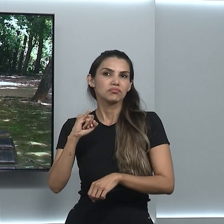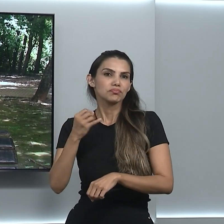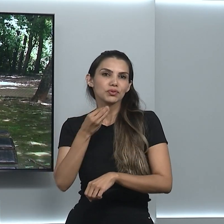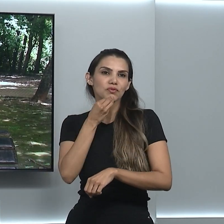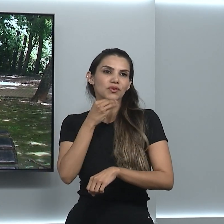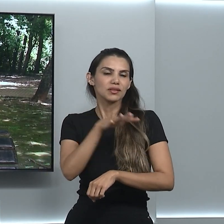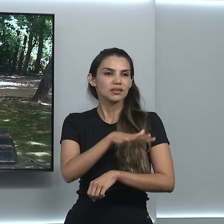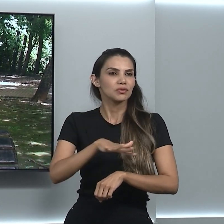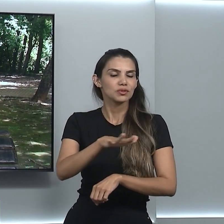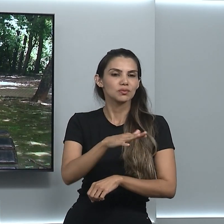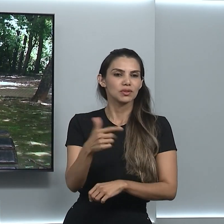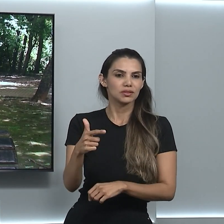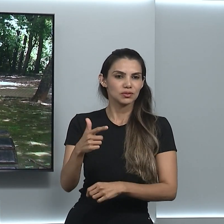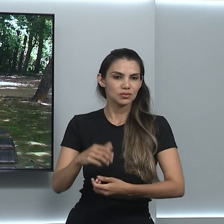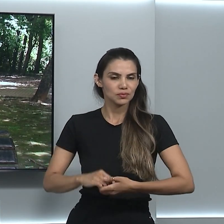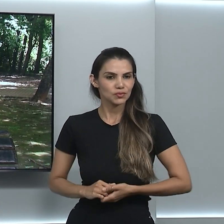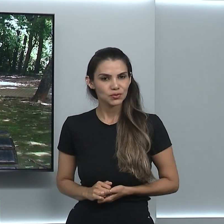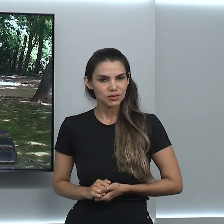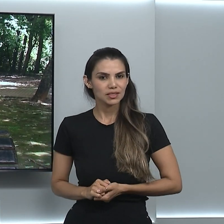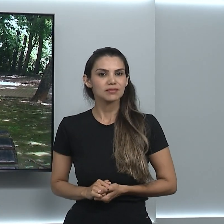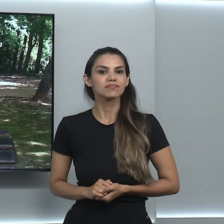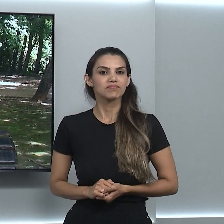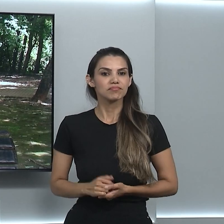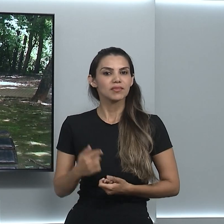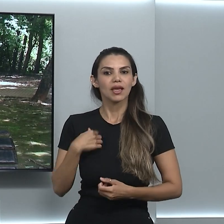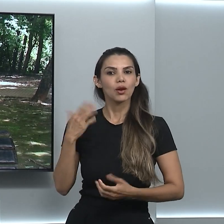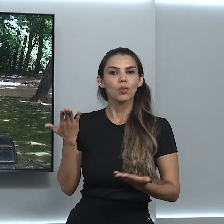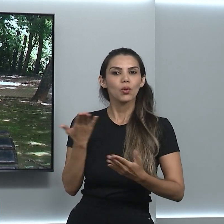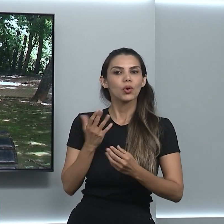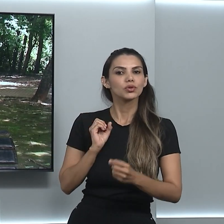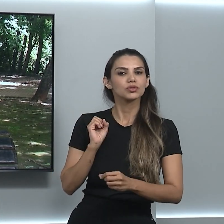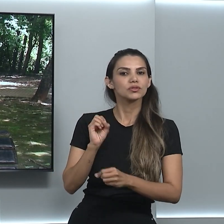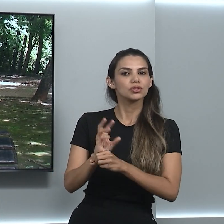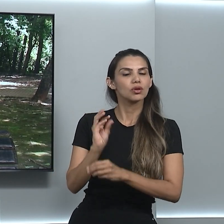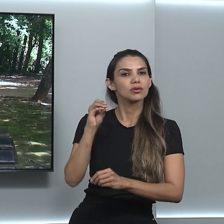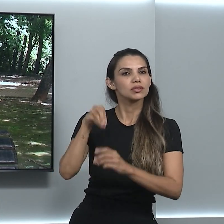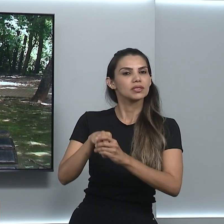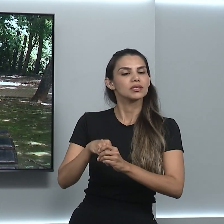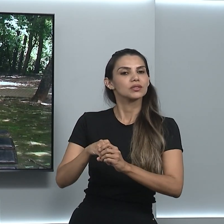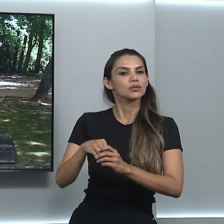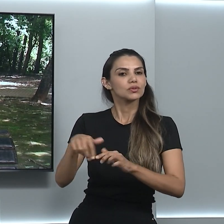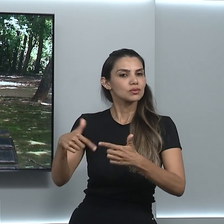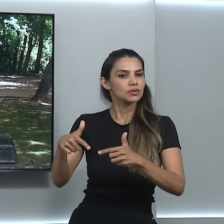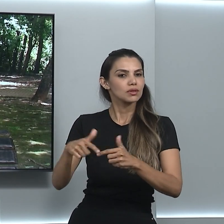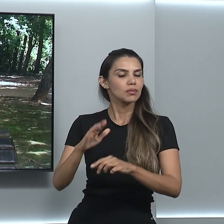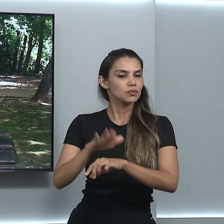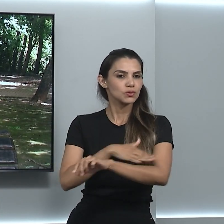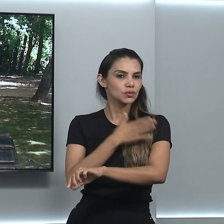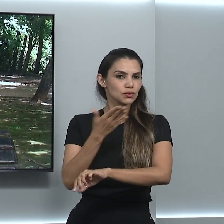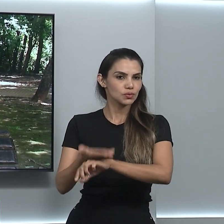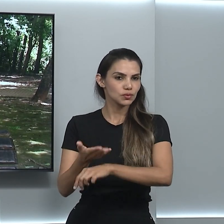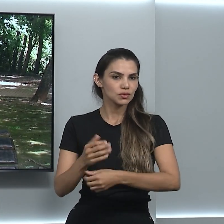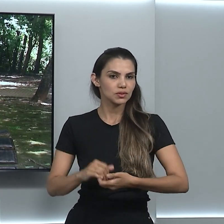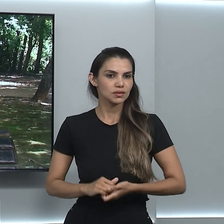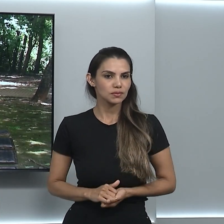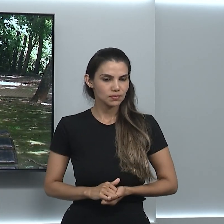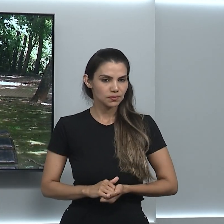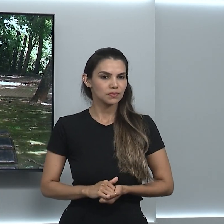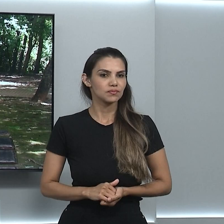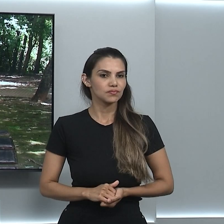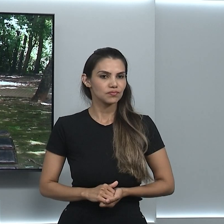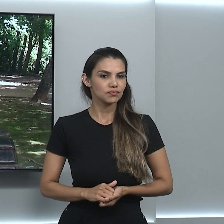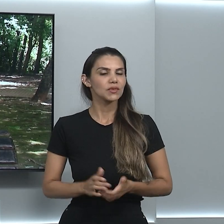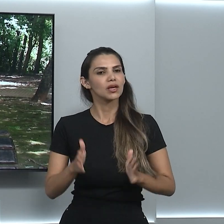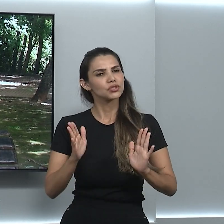estou inserida, porque o único lugar em que eu estou inserida hoje é dentro do meu trabalho. Eu acho que passou da hora das